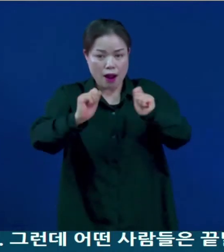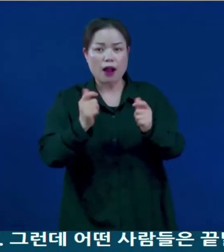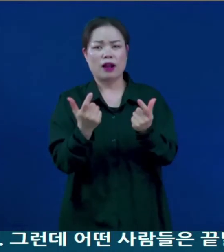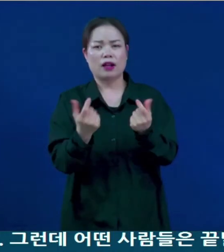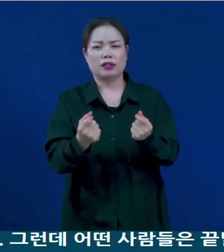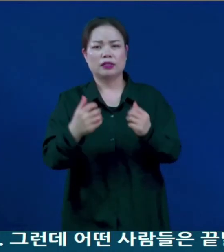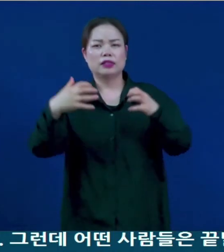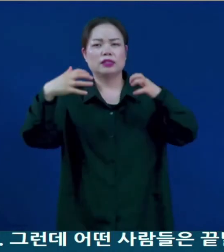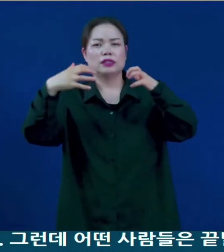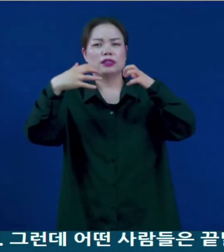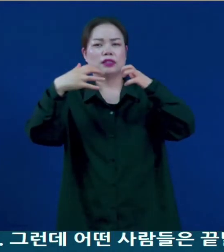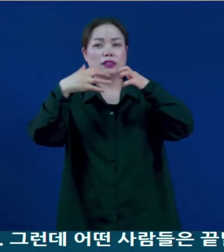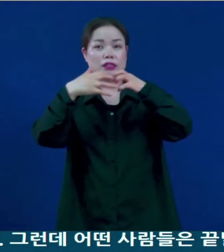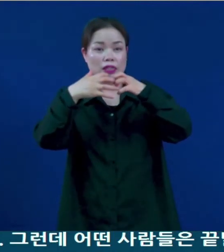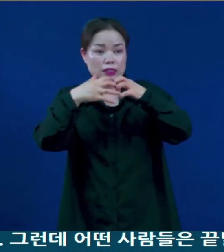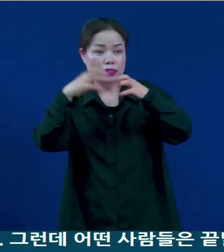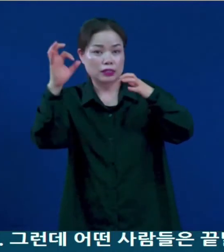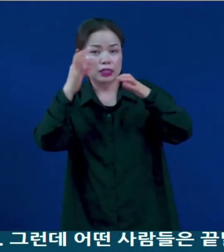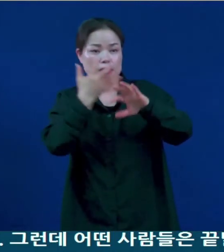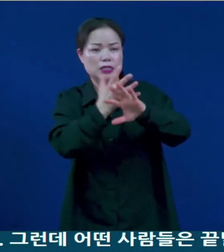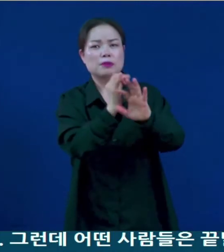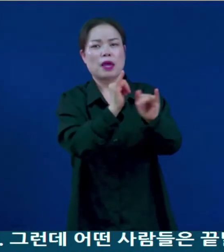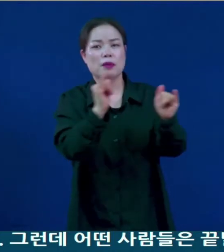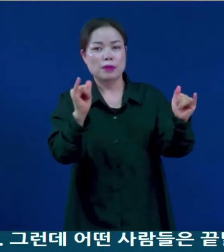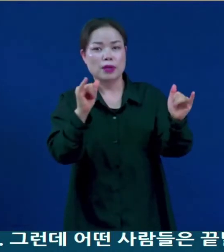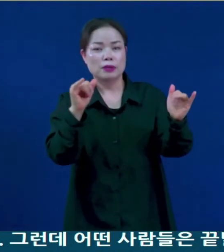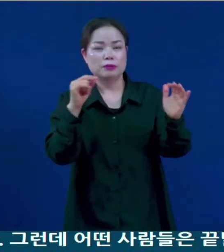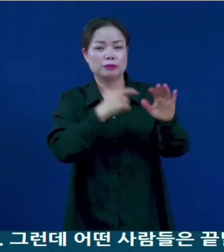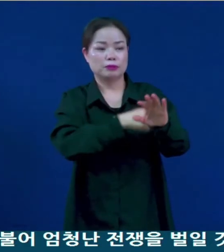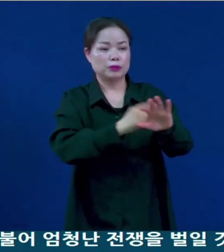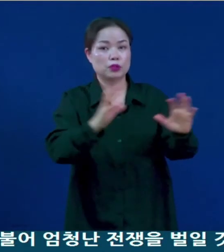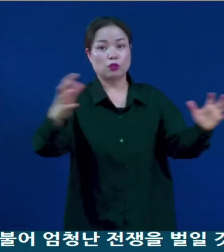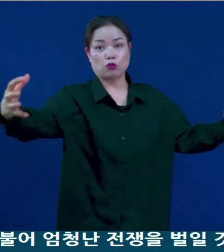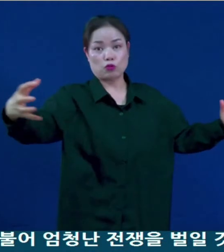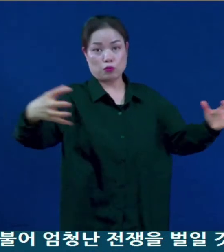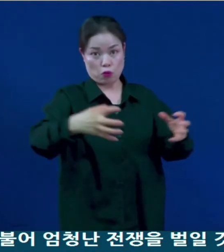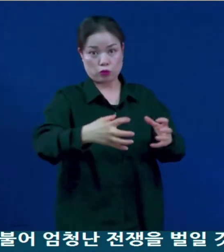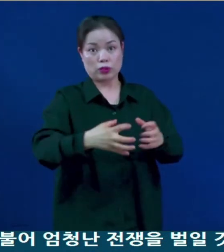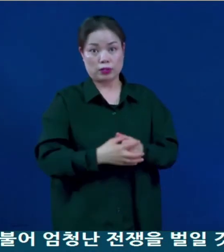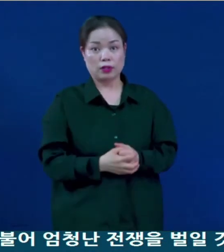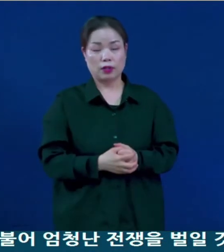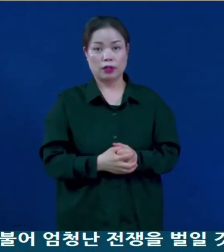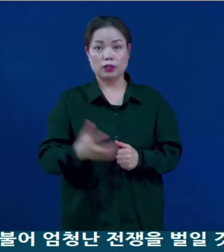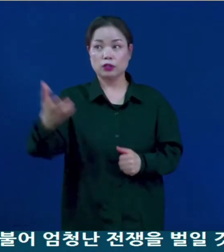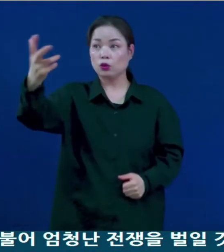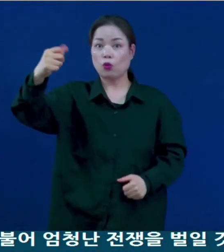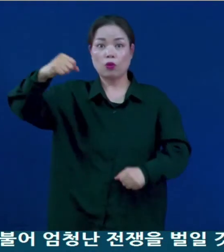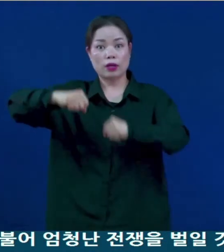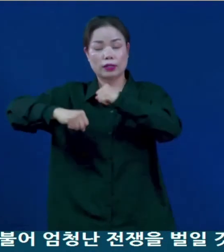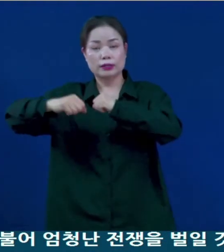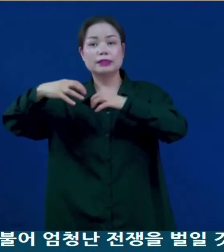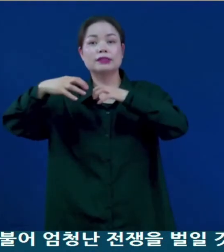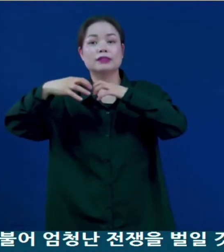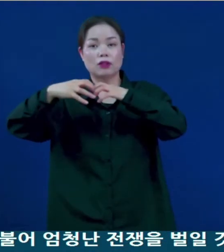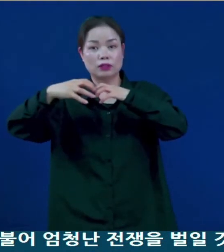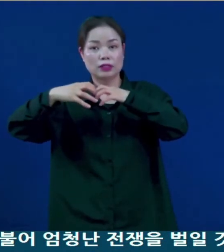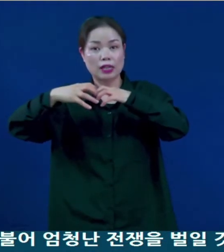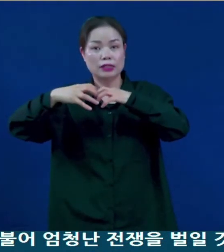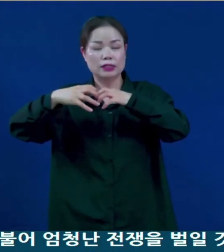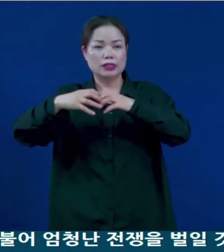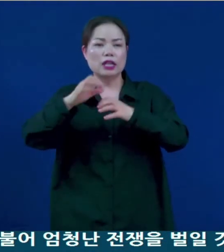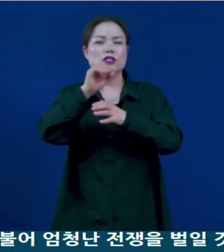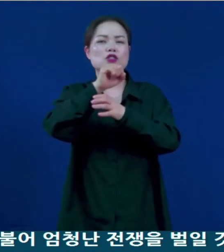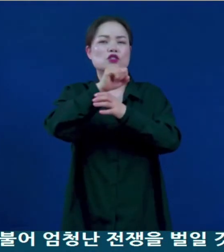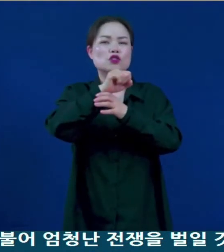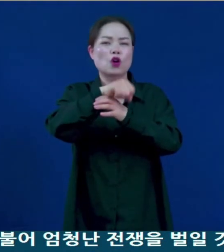즉 전쟁하는 데에 찾아온 이방 민족들을 모으시겠다. 여호와가 행하시려는 전쟁은